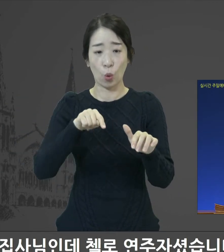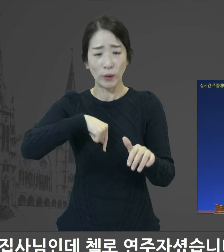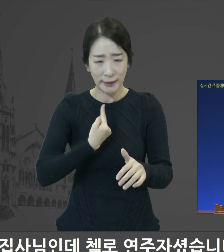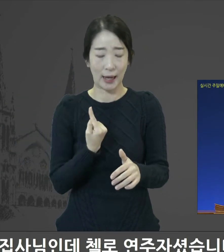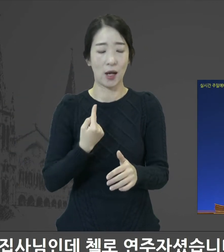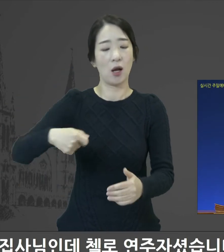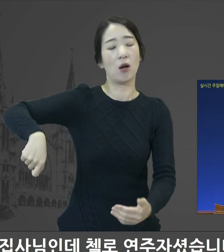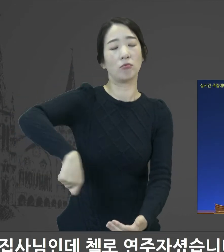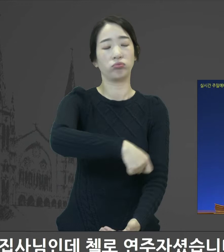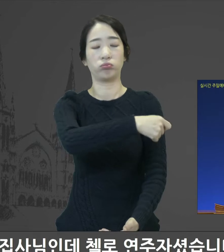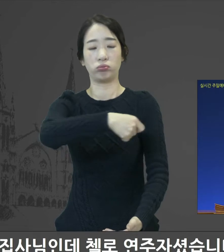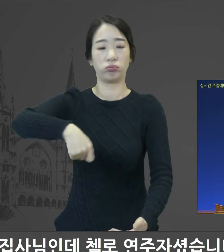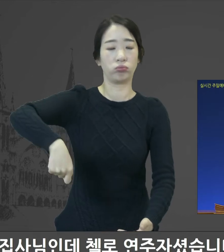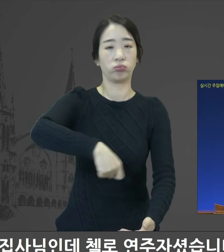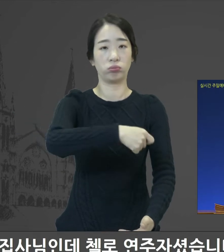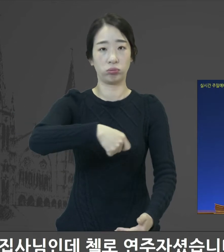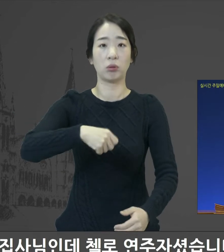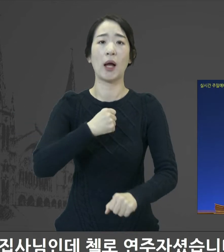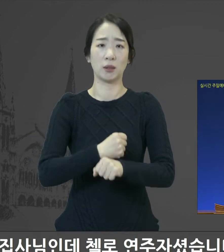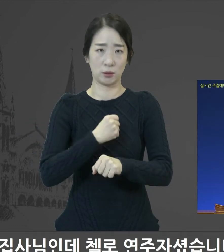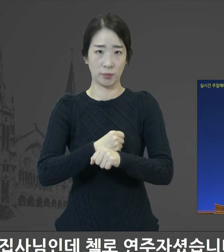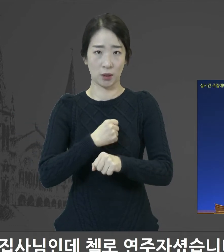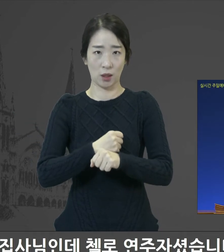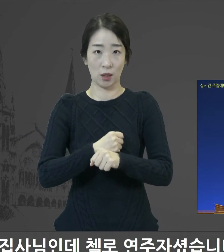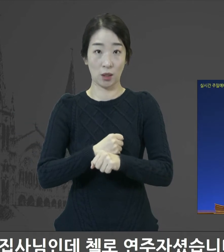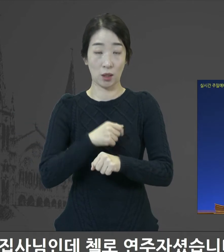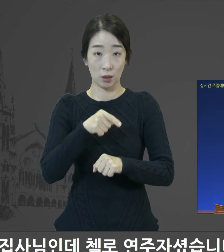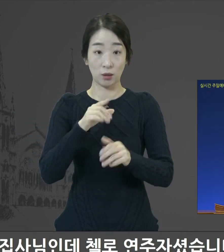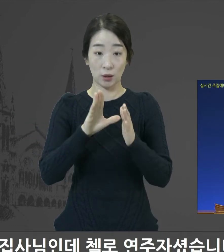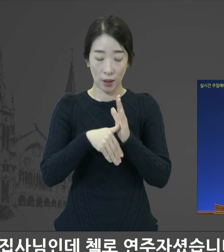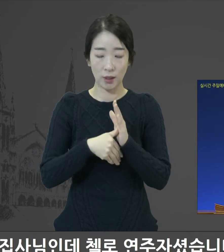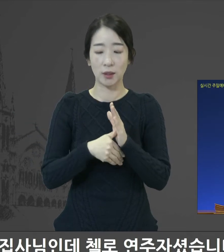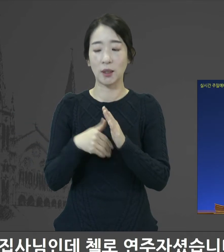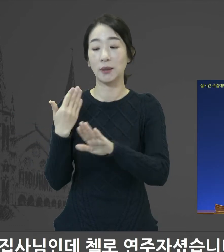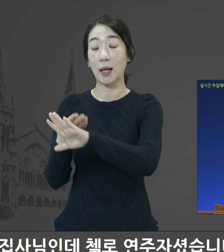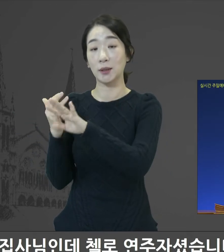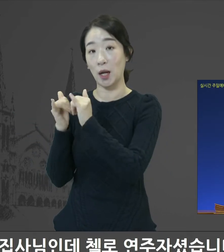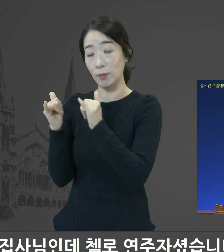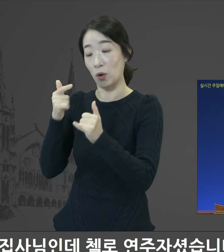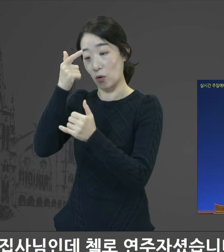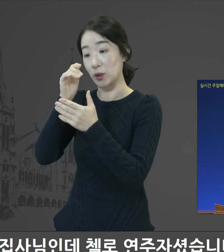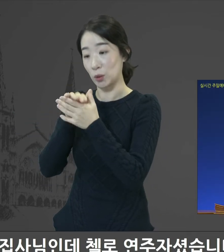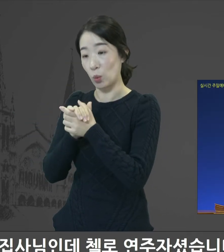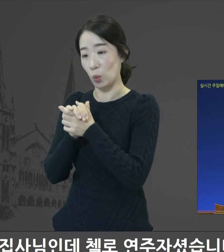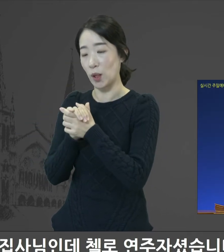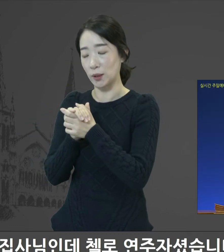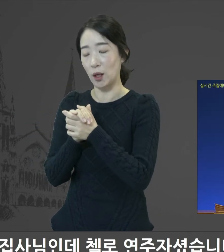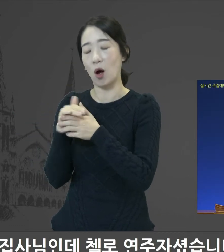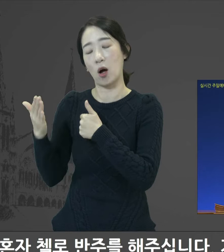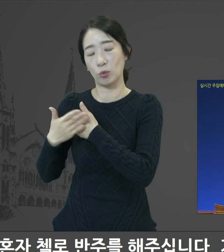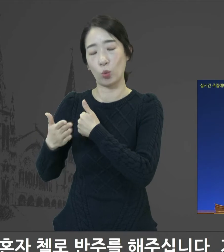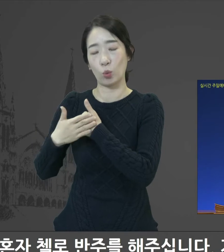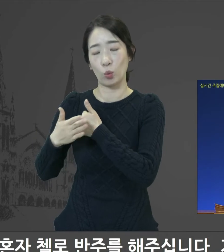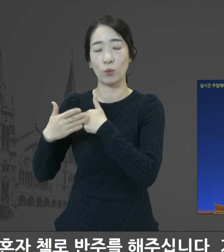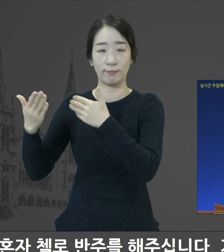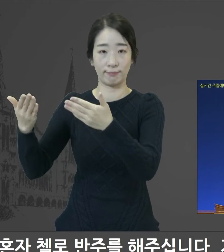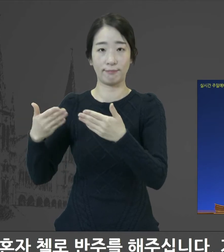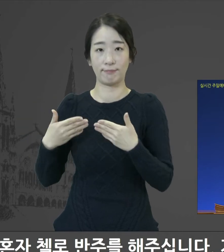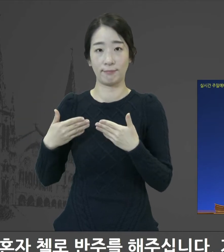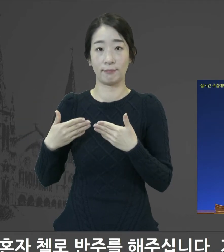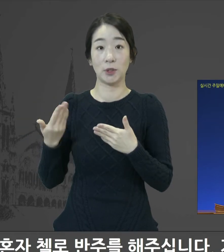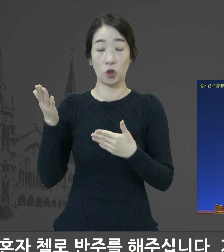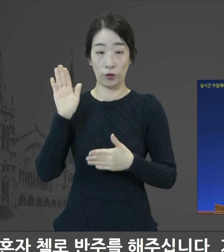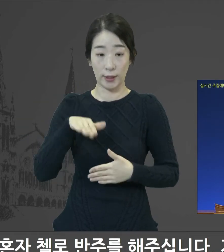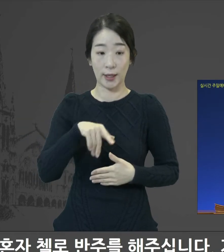첼로 반주를 들으면서 기도하는 분들이 기도에 도움을 받는 경우가 왕왕 있었습니다. 이분이 드디어 안수